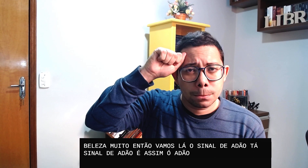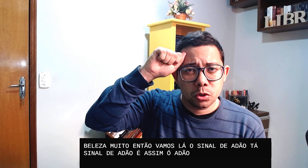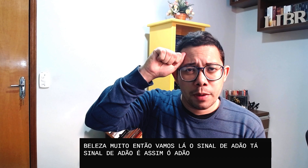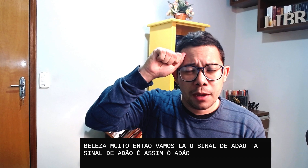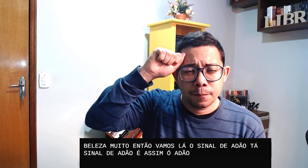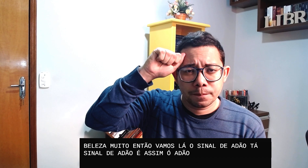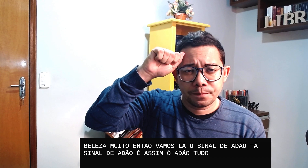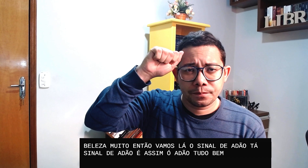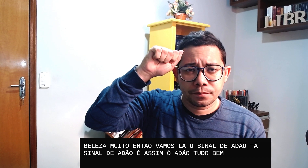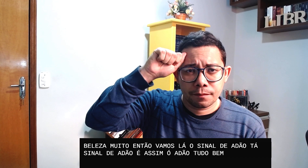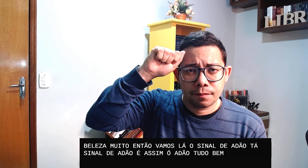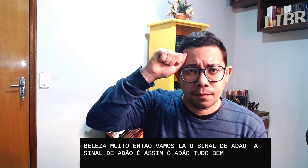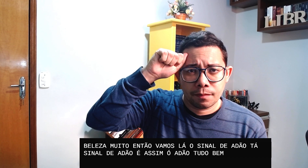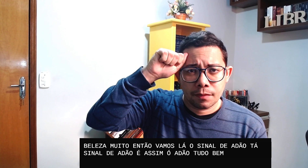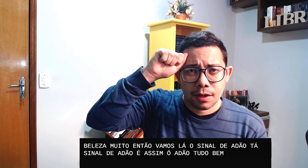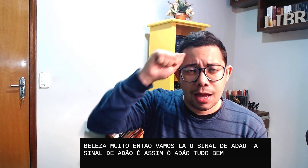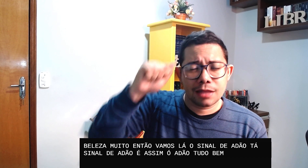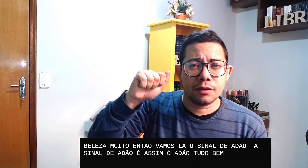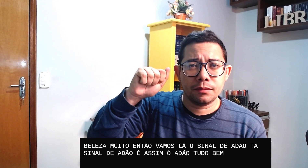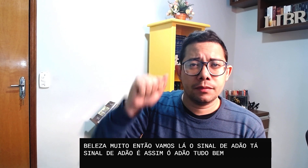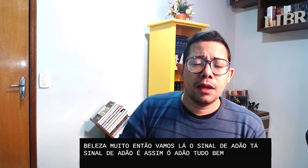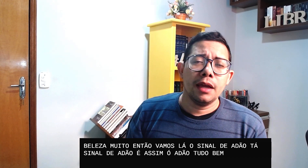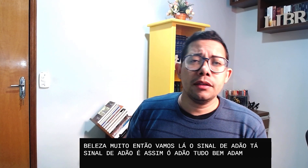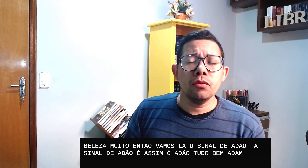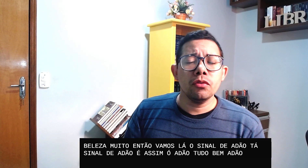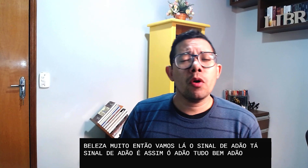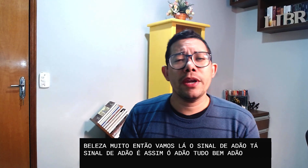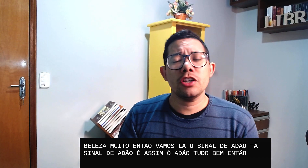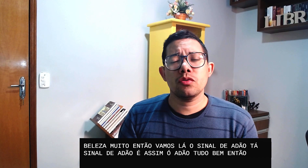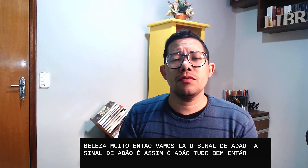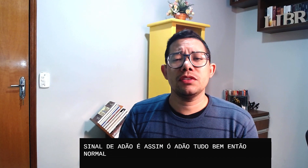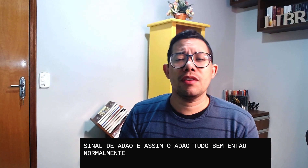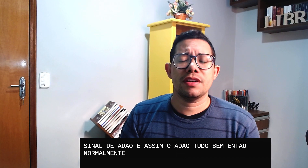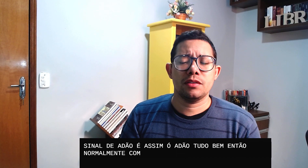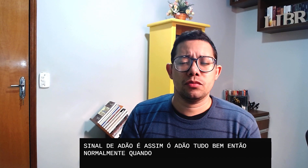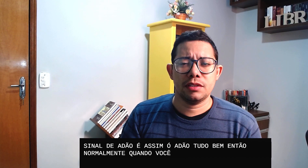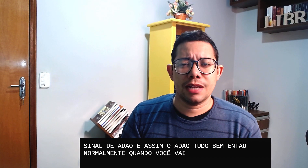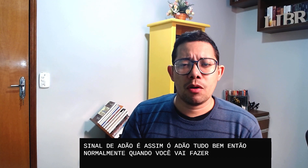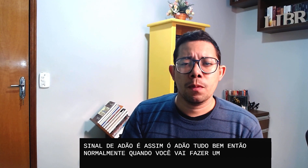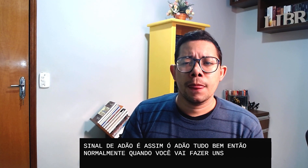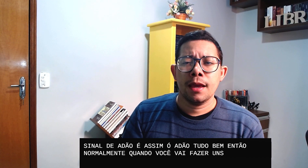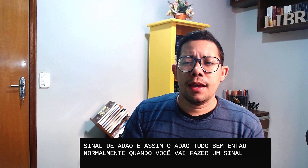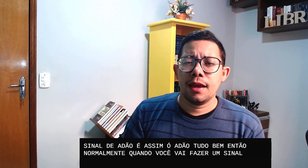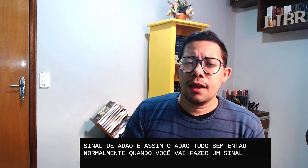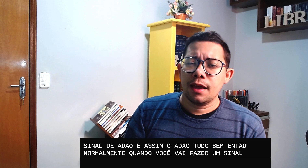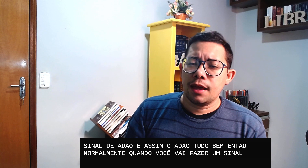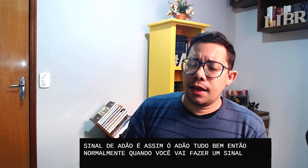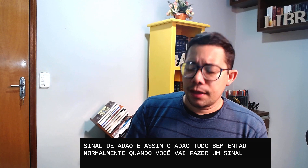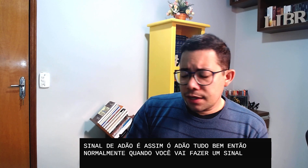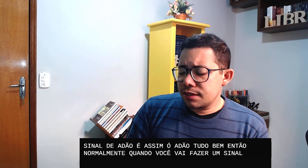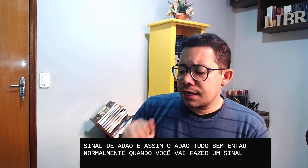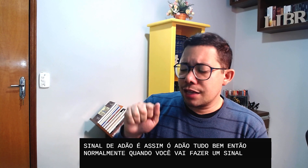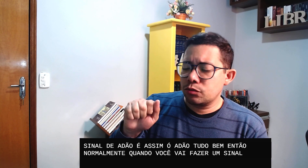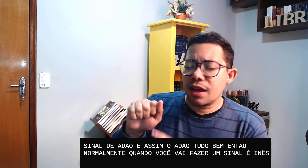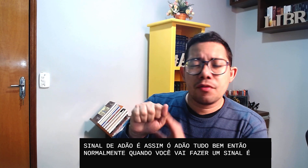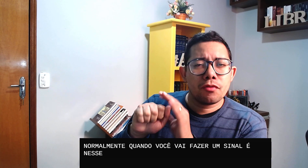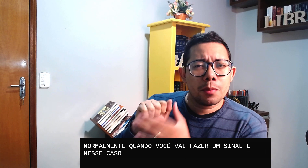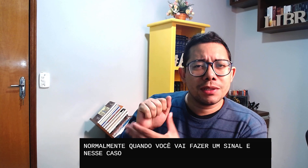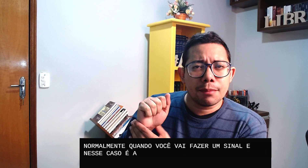Tudo bem? Adão. Então, normalmente, quando você vai fazer um sinal, nesse caso, é a forma da mão,